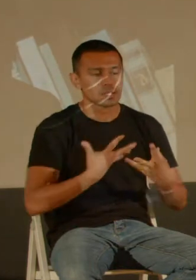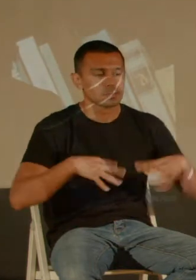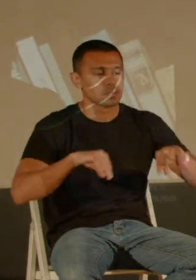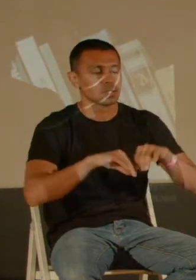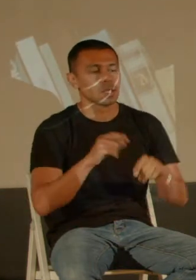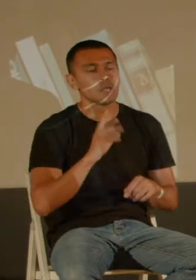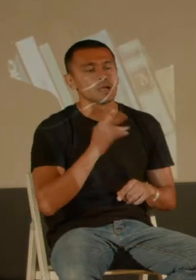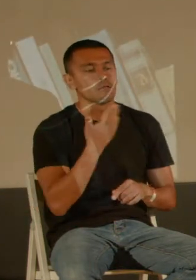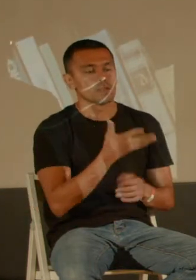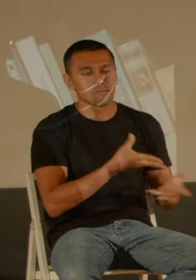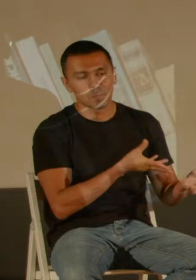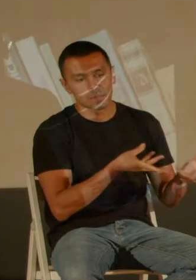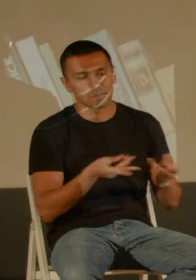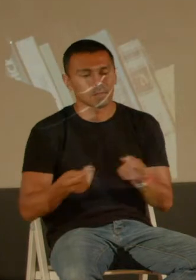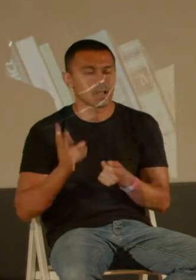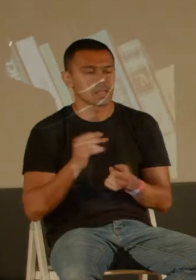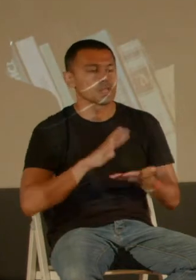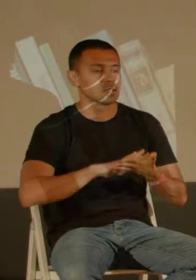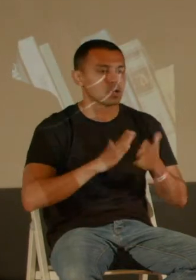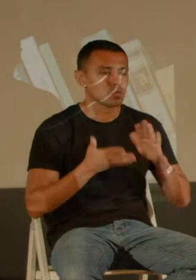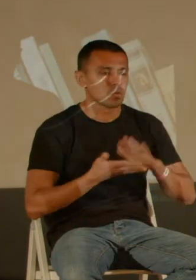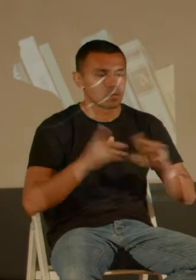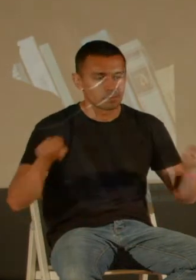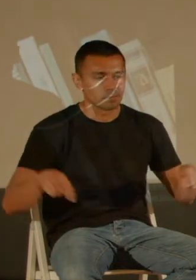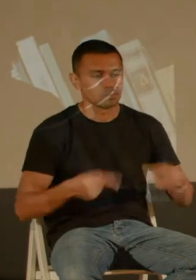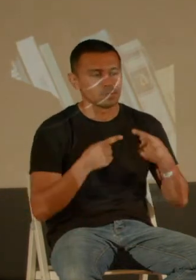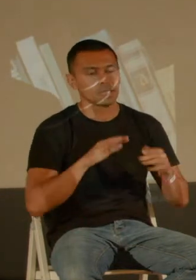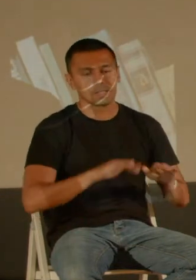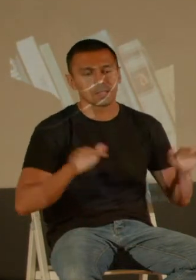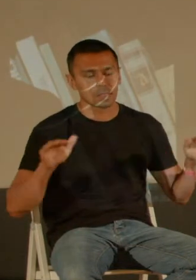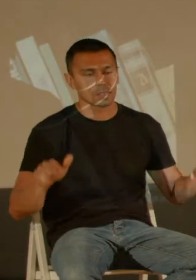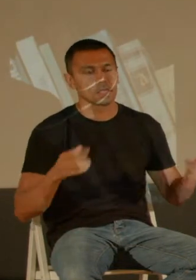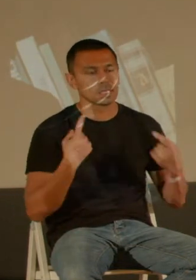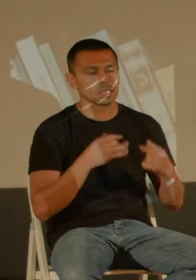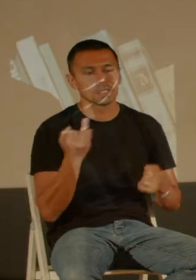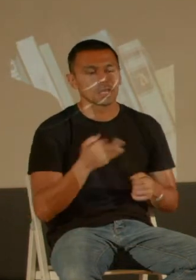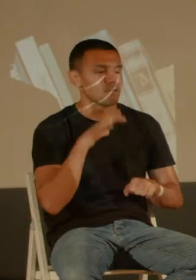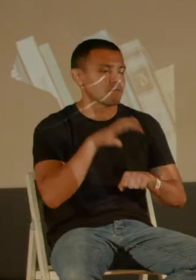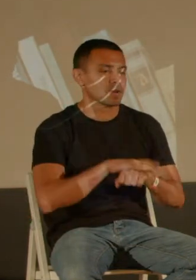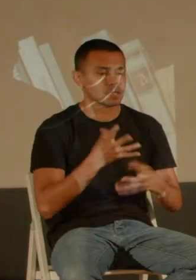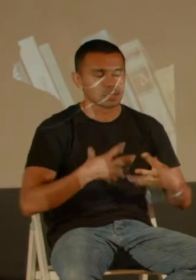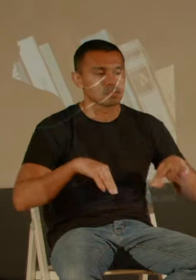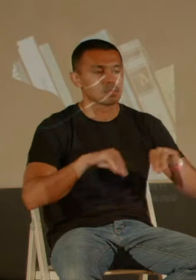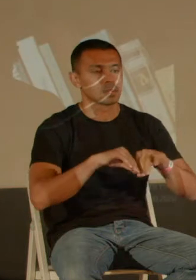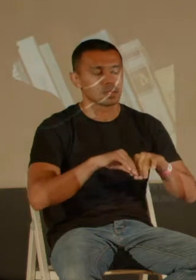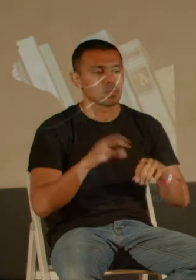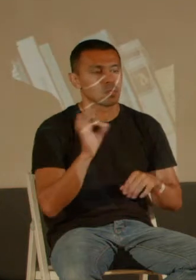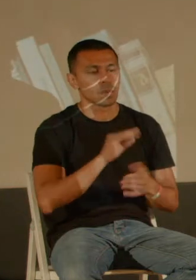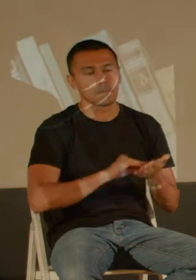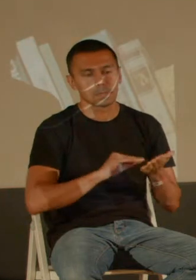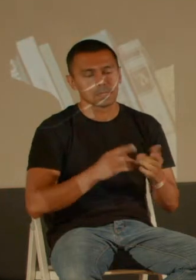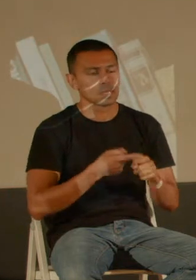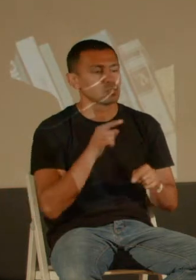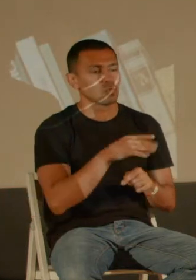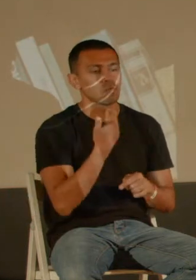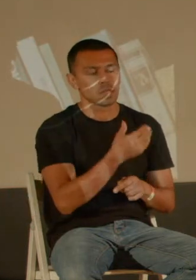сім'ї, і як вона впливає на становлення дітей. Інший цікавий факт сімейний про письменницю –